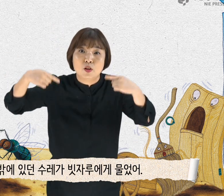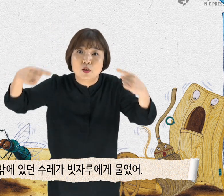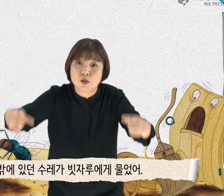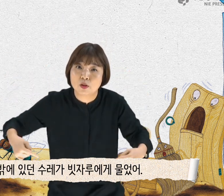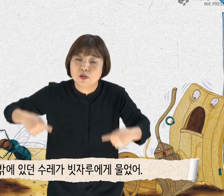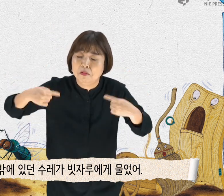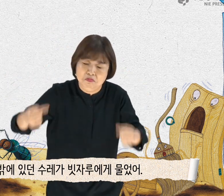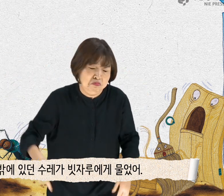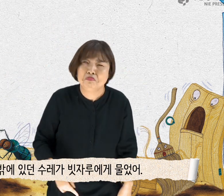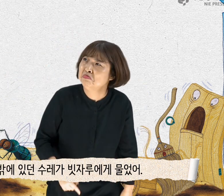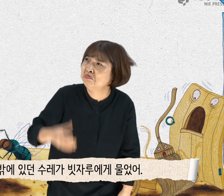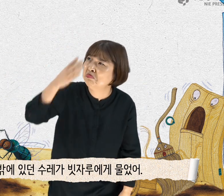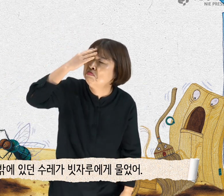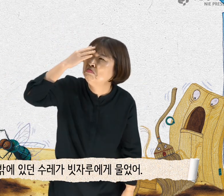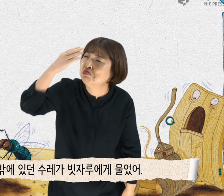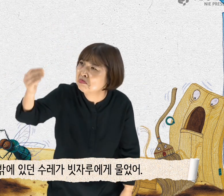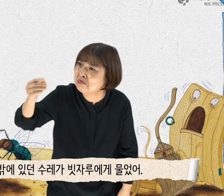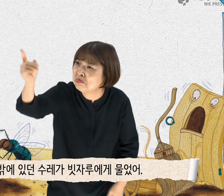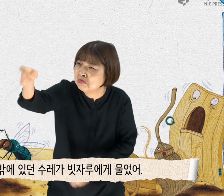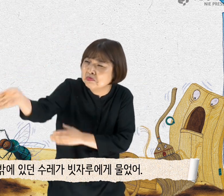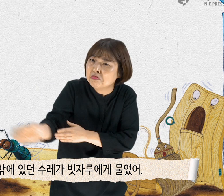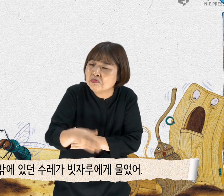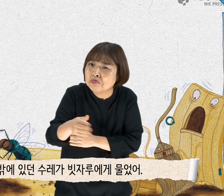수레가 빗자루에게 물었어.